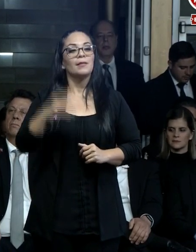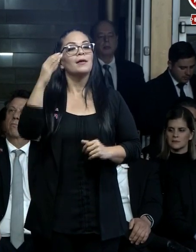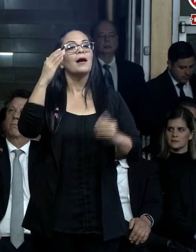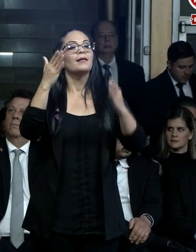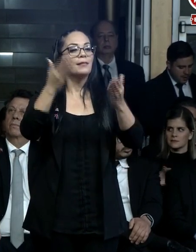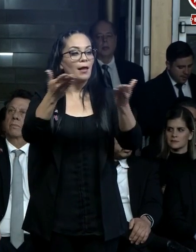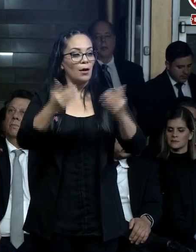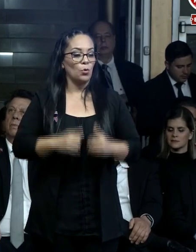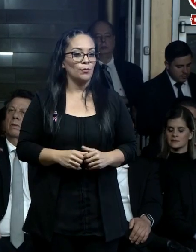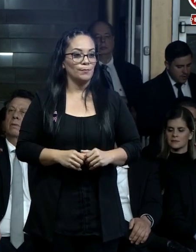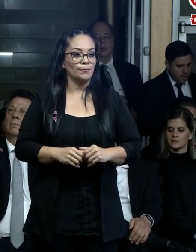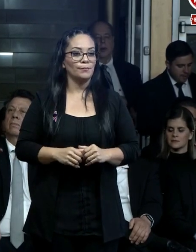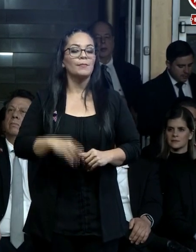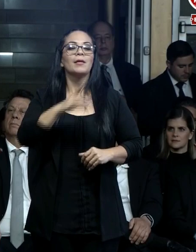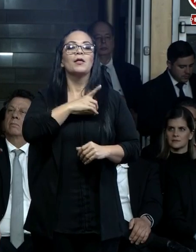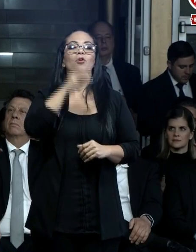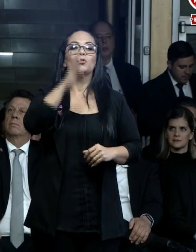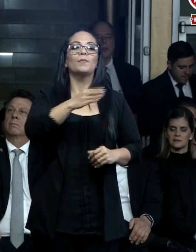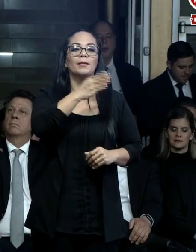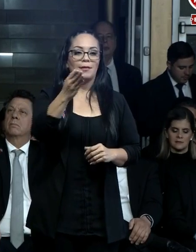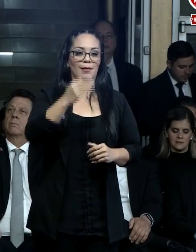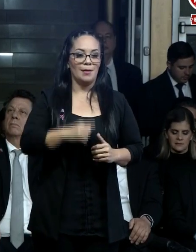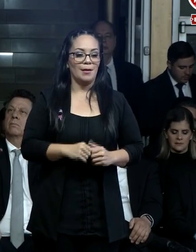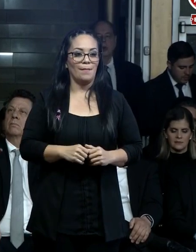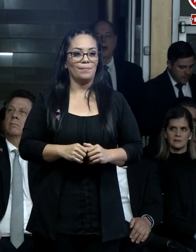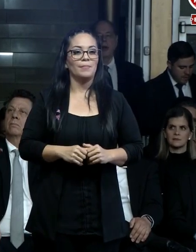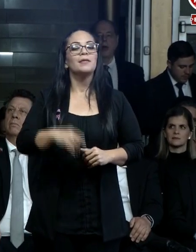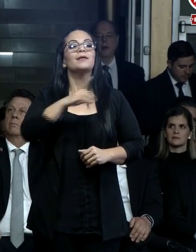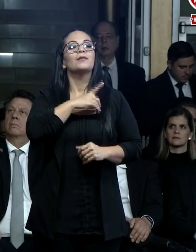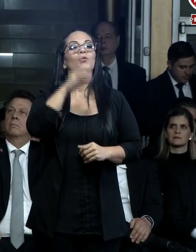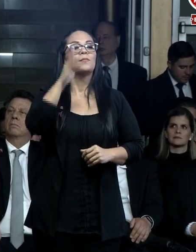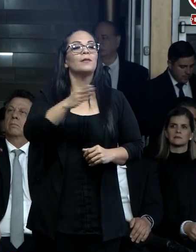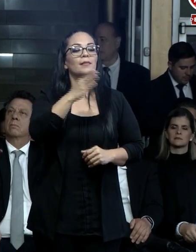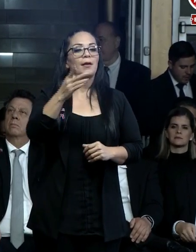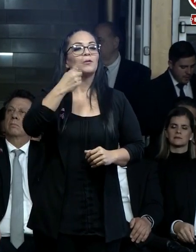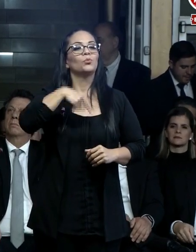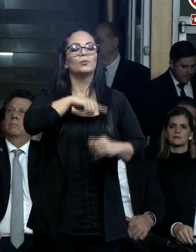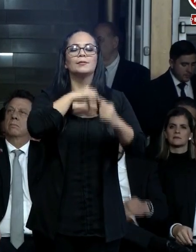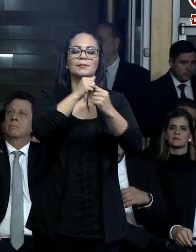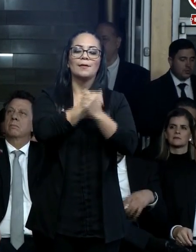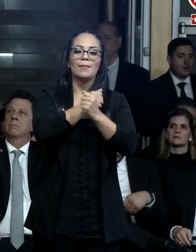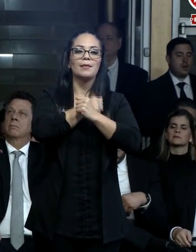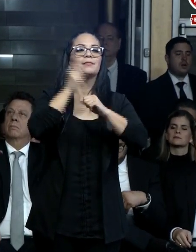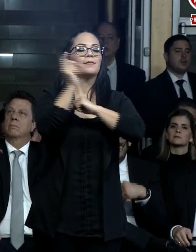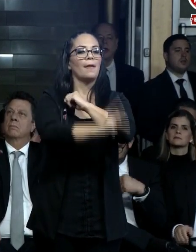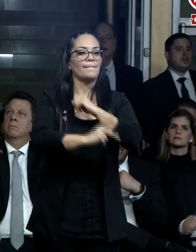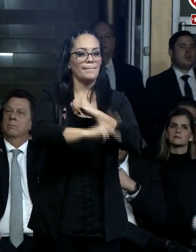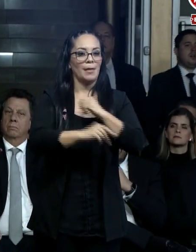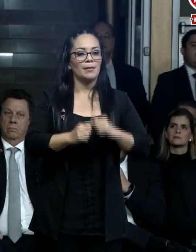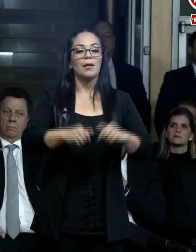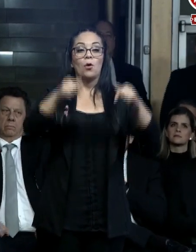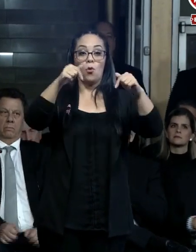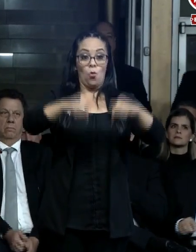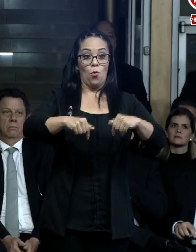Cartago, que Dios los bendiga y que Dios bendiga a nuestra amadísima patria